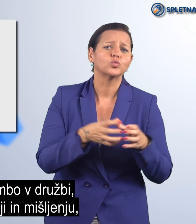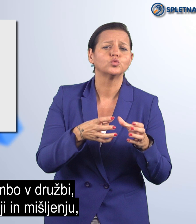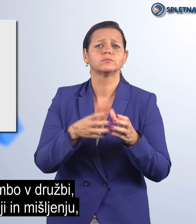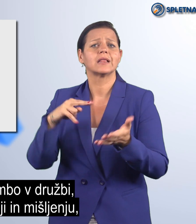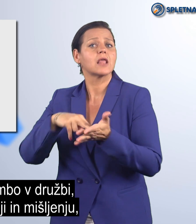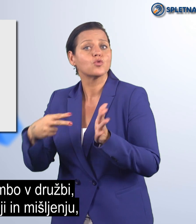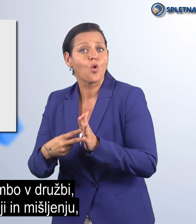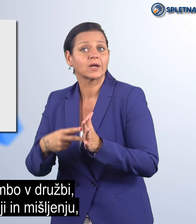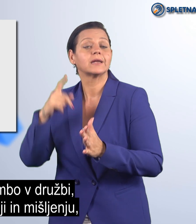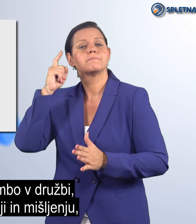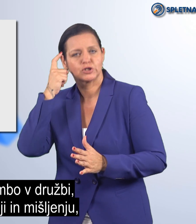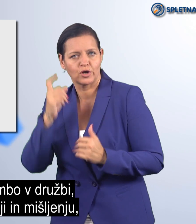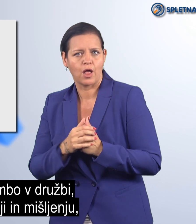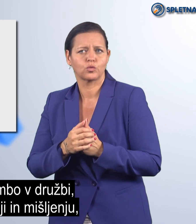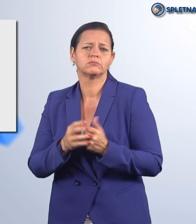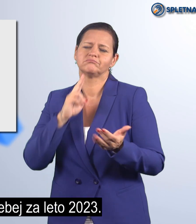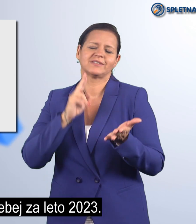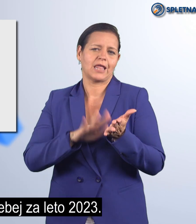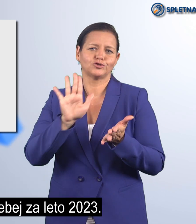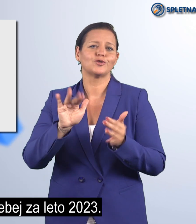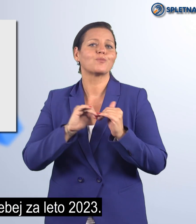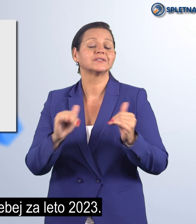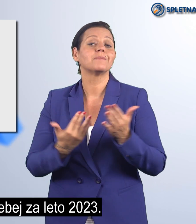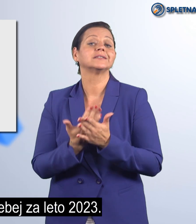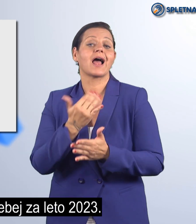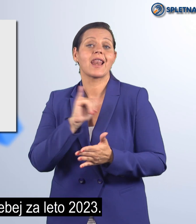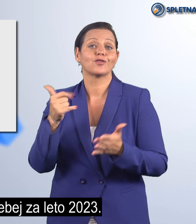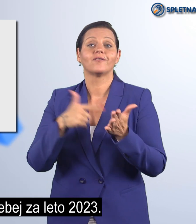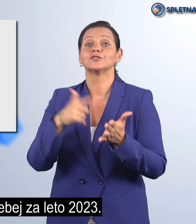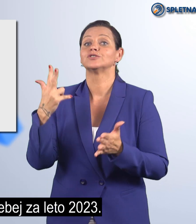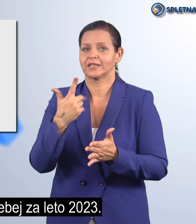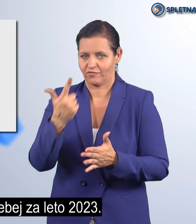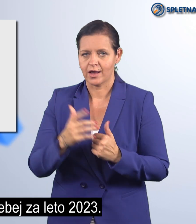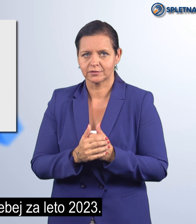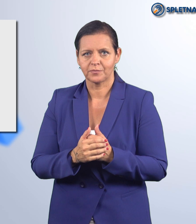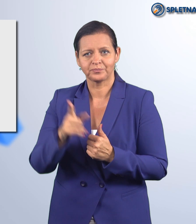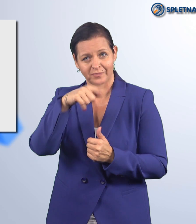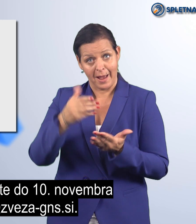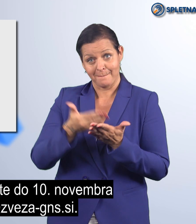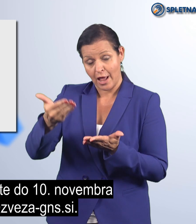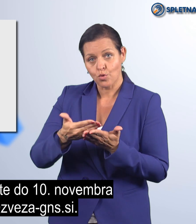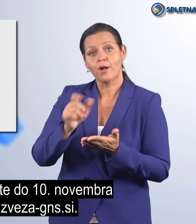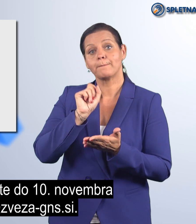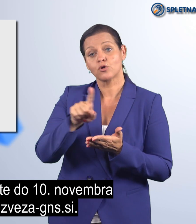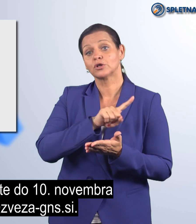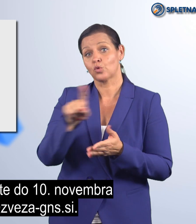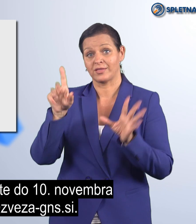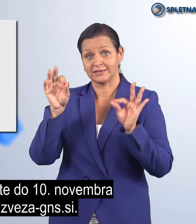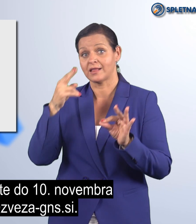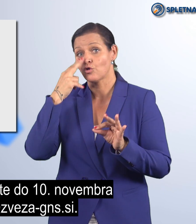pomembno spremembo v družbi, tehnologiji in mišljenju, značilno posebej za leto 2023.